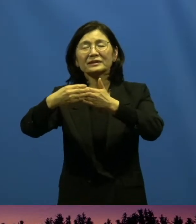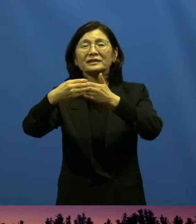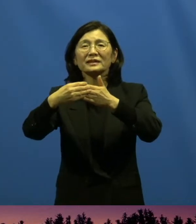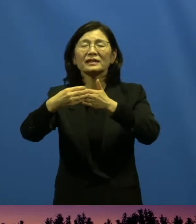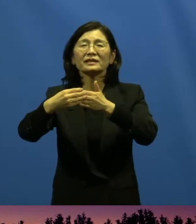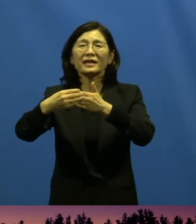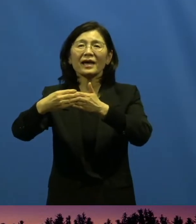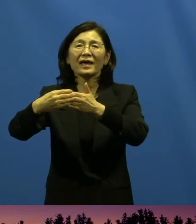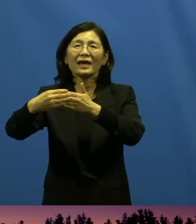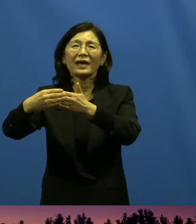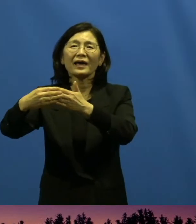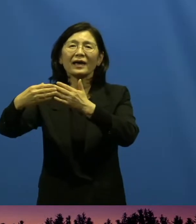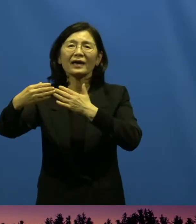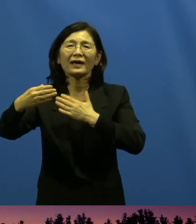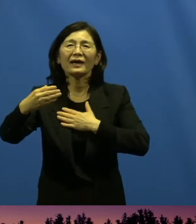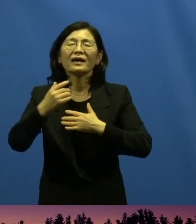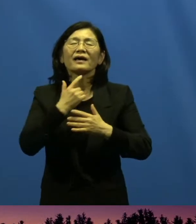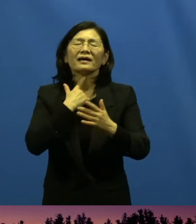이끄시네.